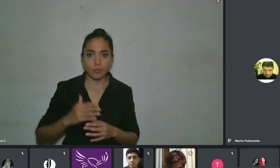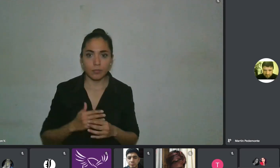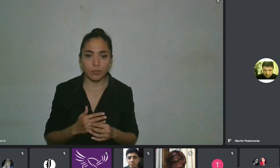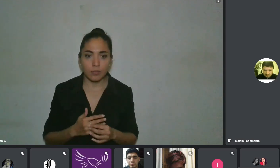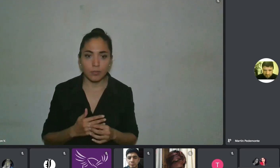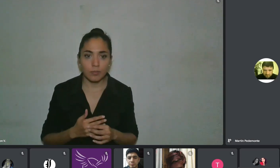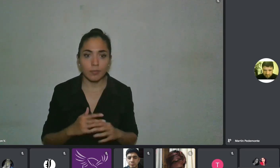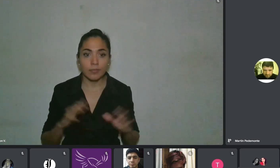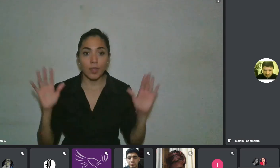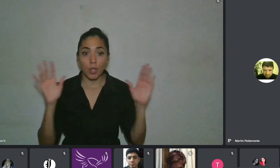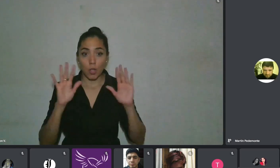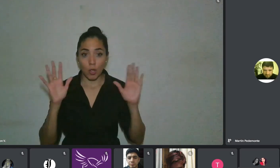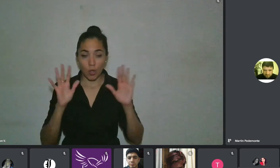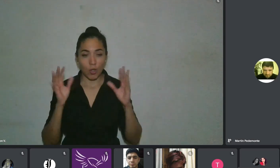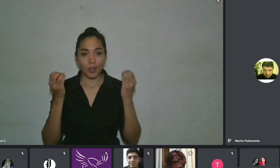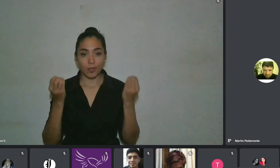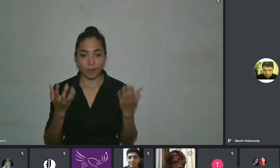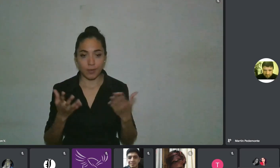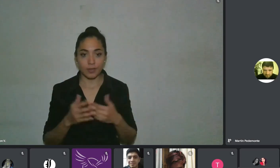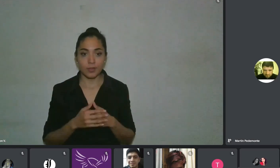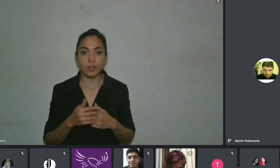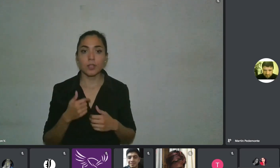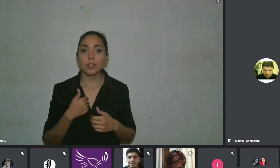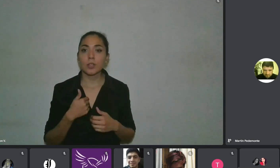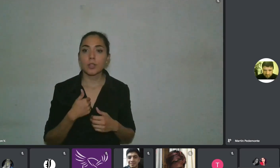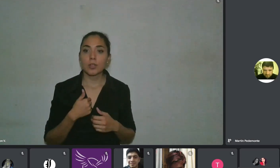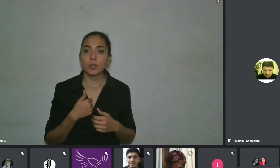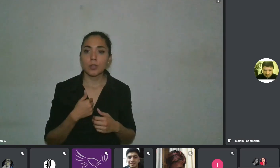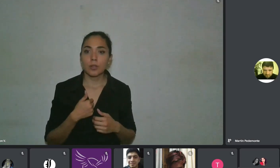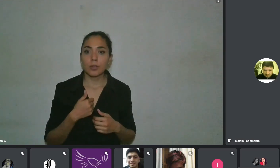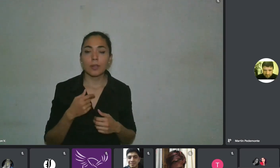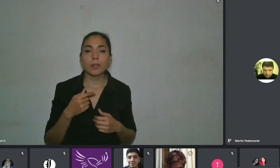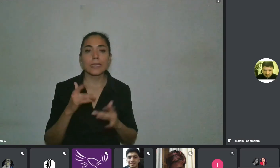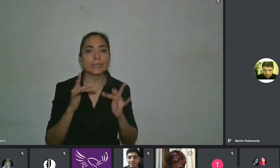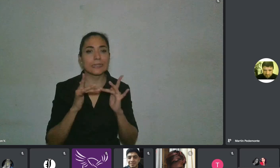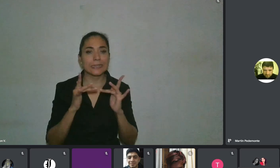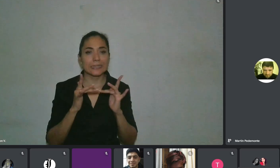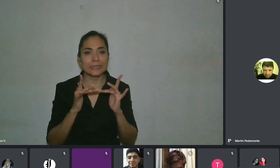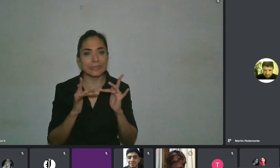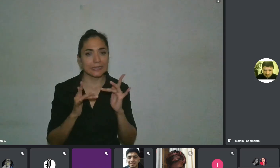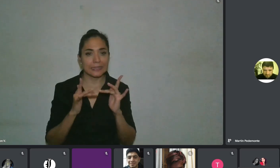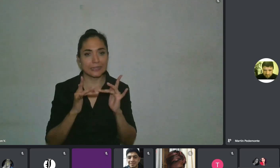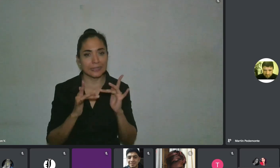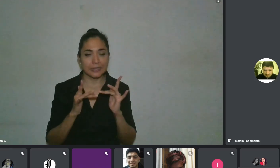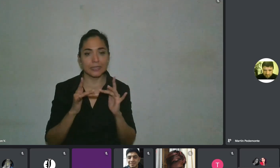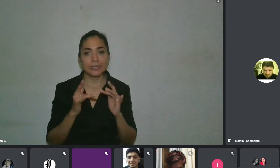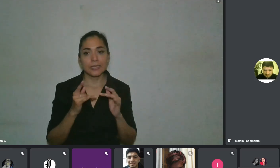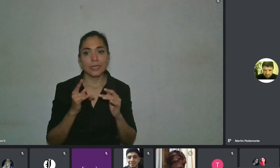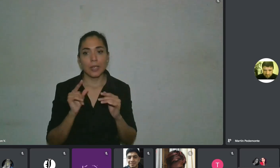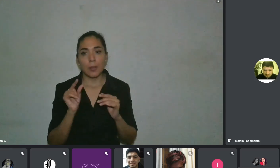Hola, ¿qué tal? Bueno, tengo un internet muy lento, así que voy a tratar de acortar